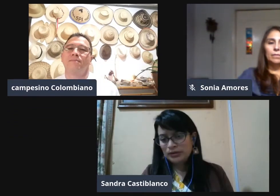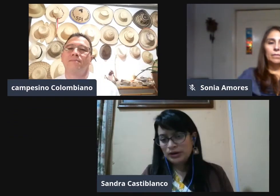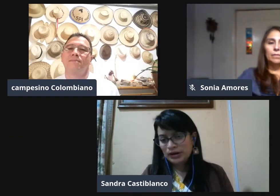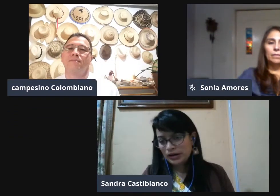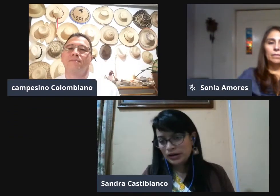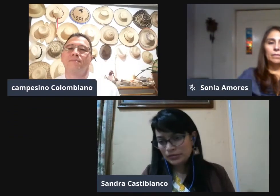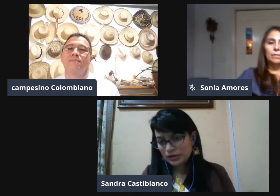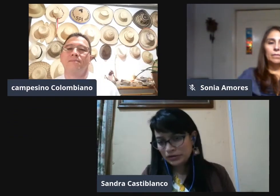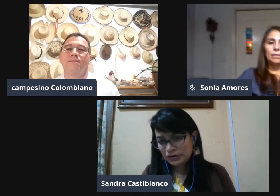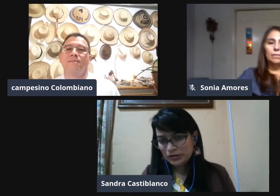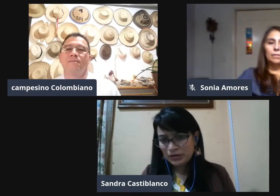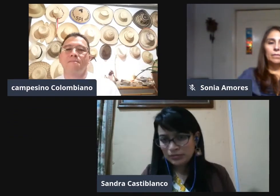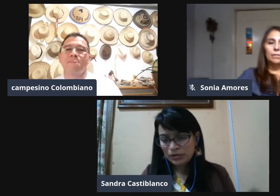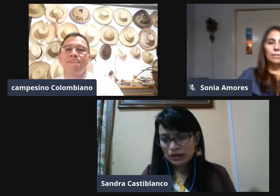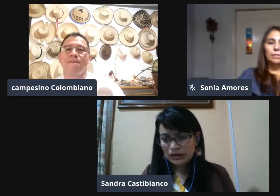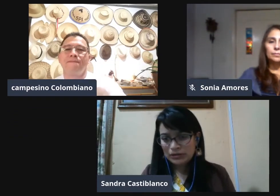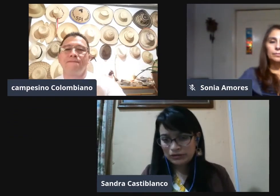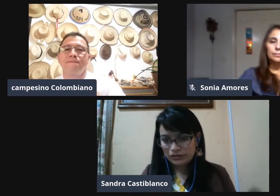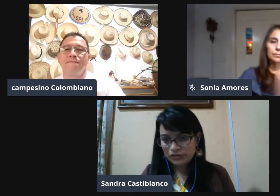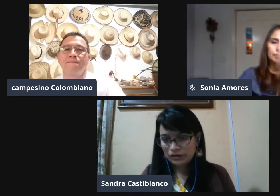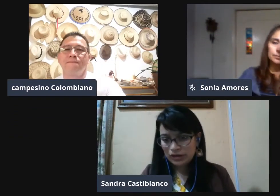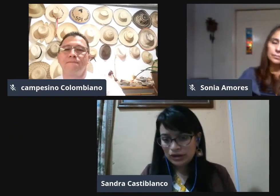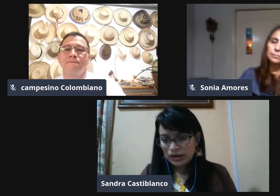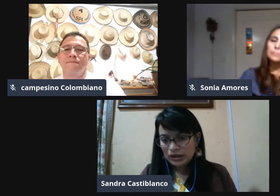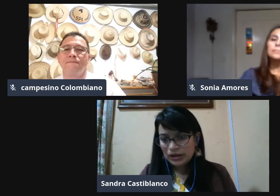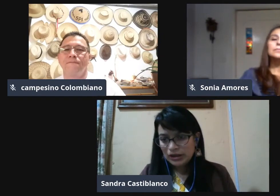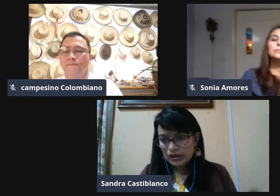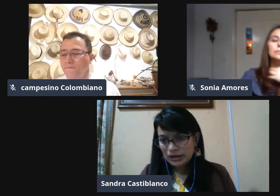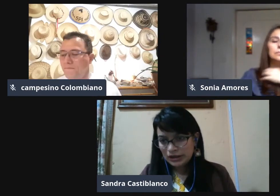Compañero Germán y maestro Germán, por la intervención,